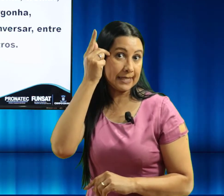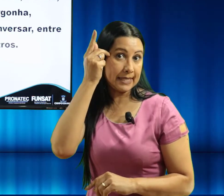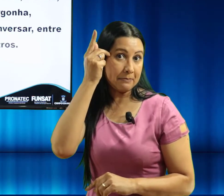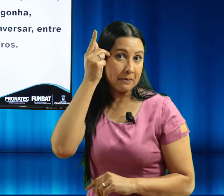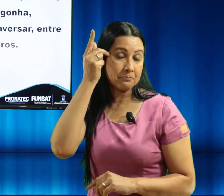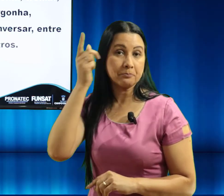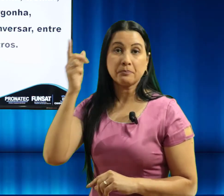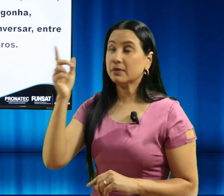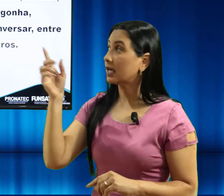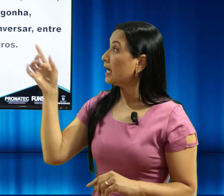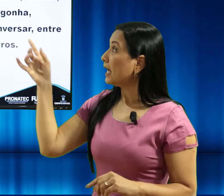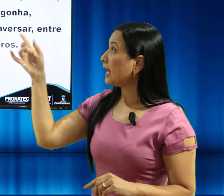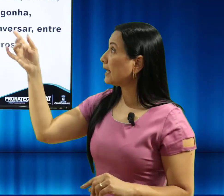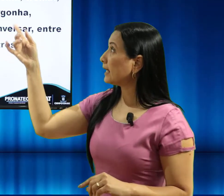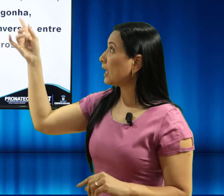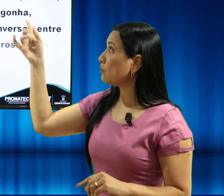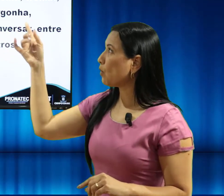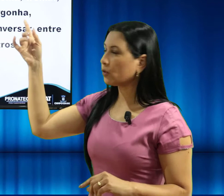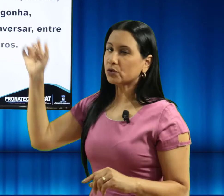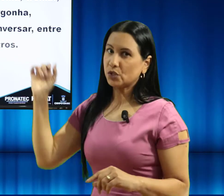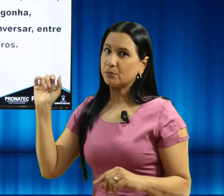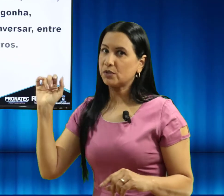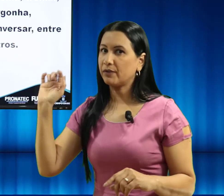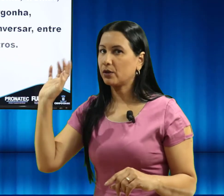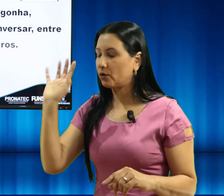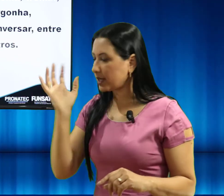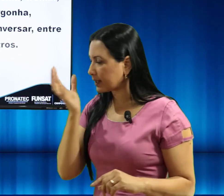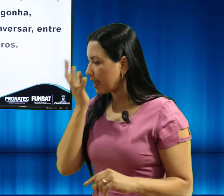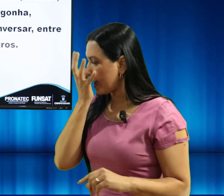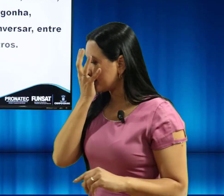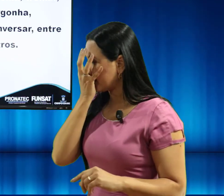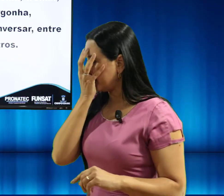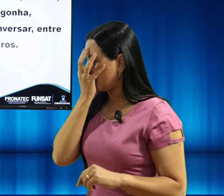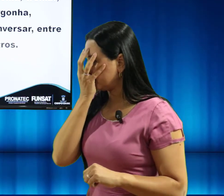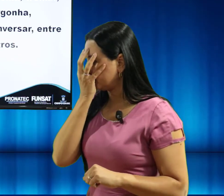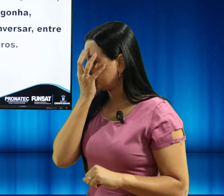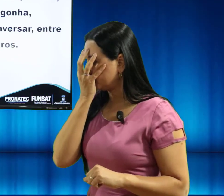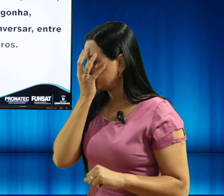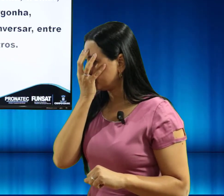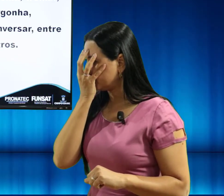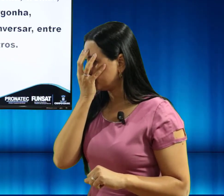cima. E ainda tem um outro tipo de vergonha, que é esse aqui, ó.